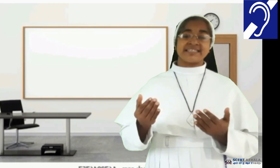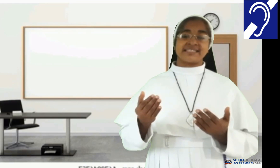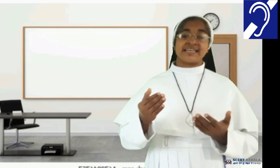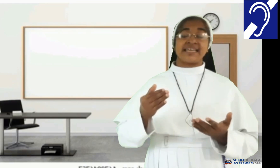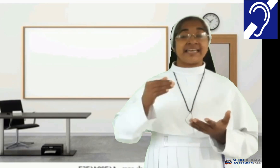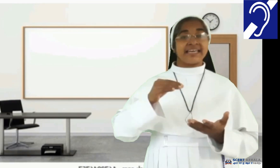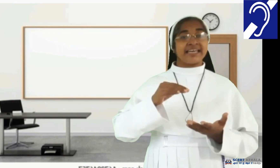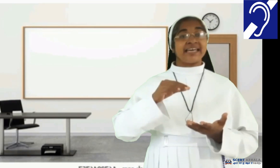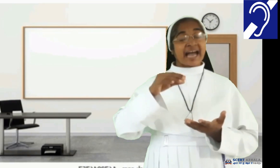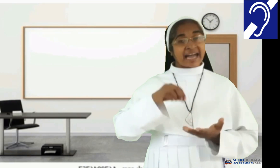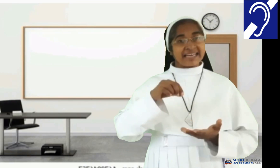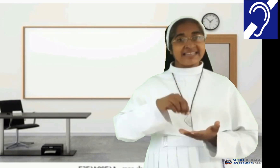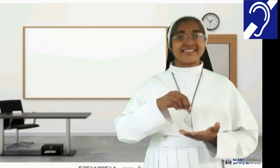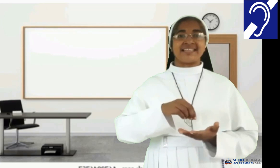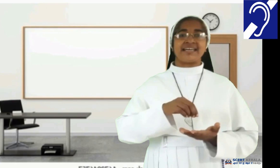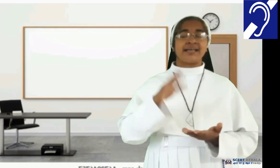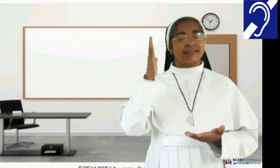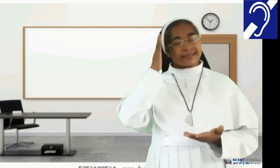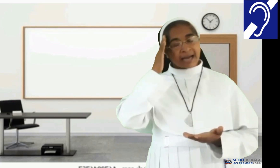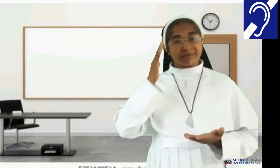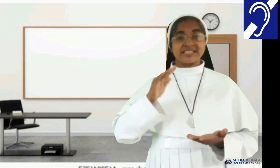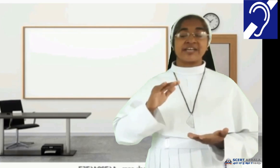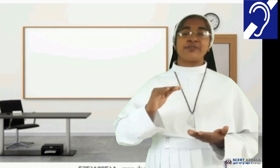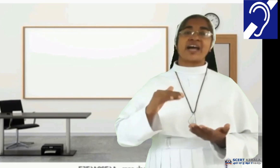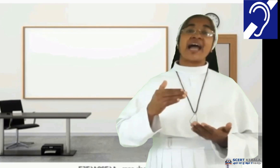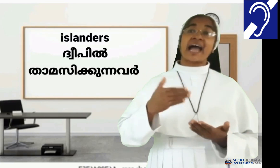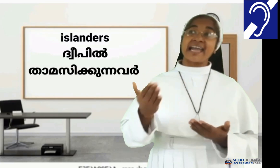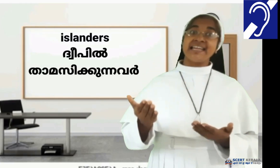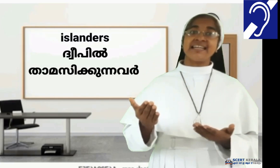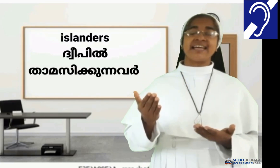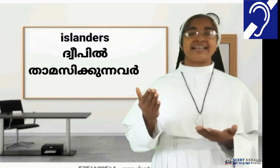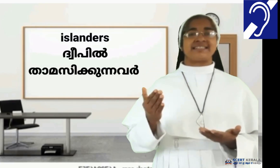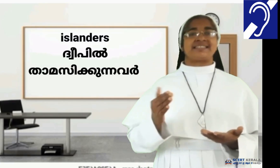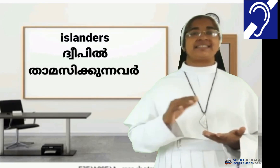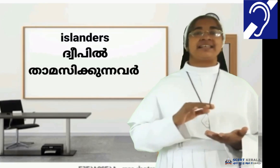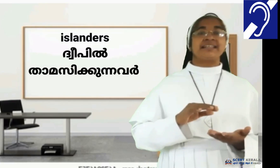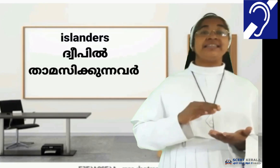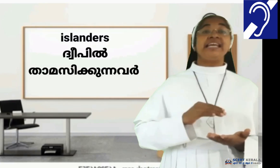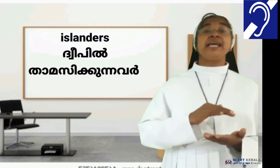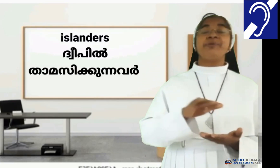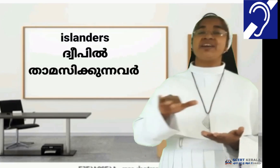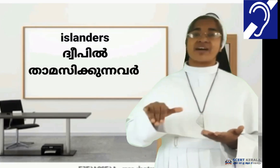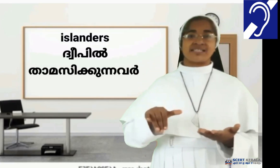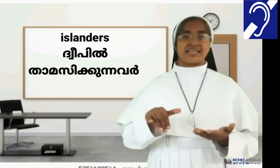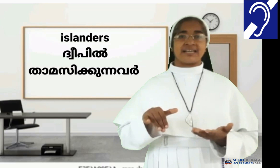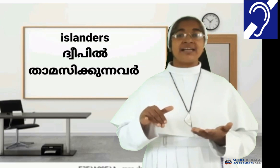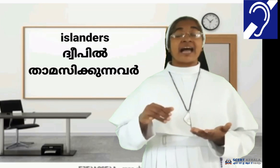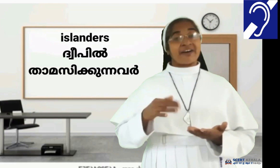ഐലൻഡേഴ്സ്, ഈ ഐലൻഡില് താമസിക്കുന്ന ഐലൻഡേഴ്സ്, ദ്വീപ് നിവാസികൾ,